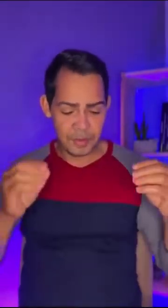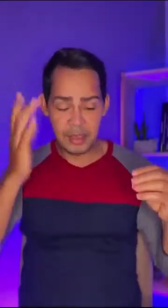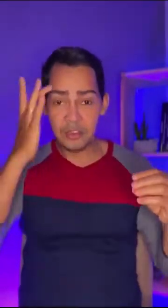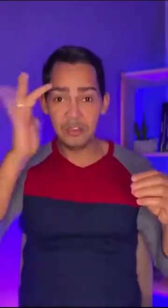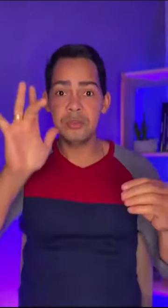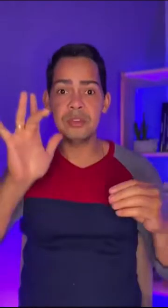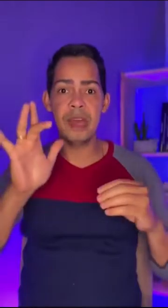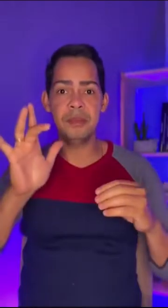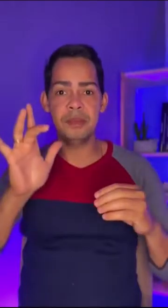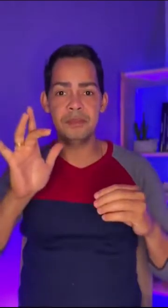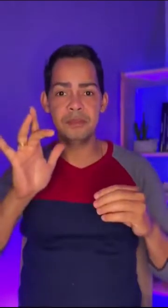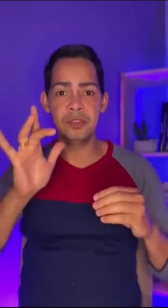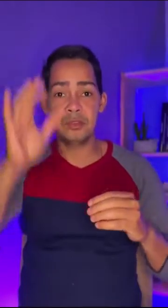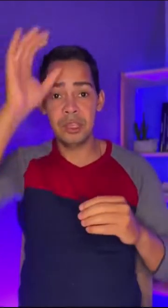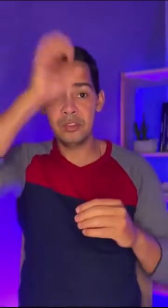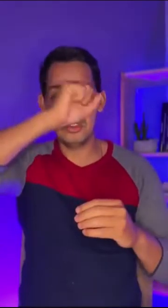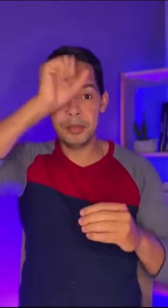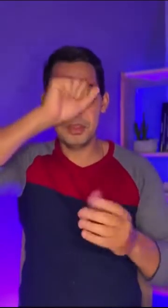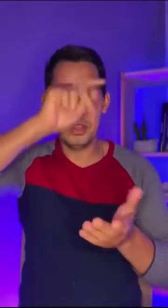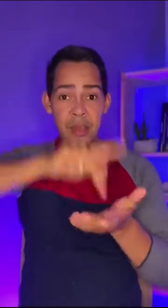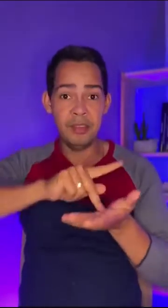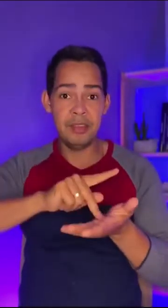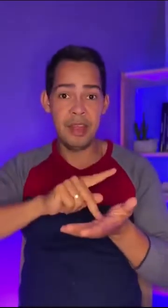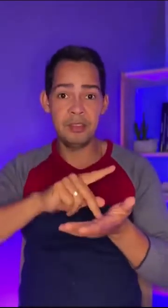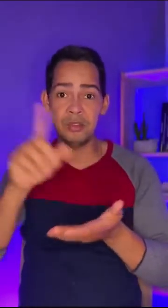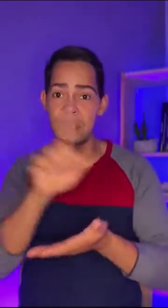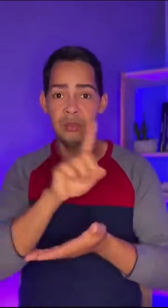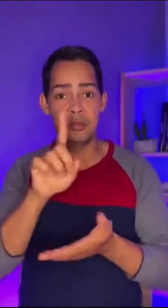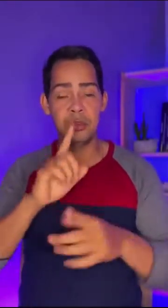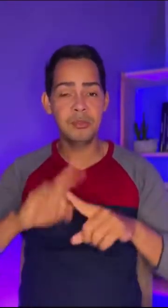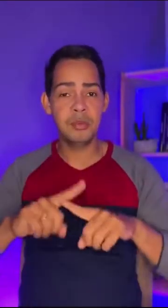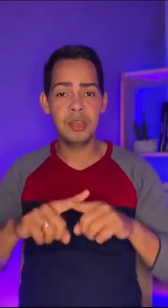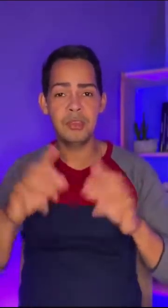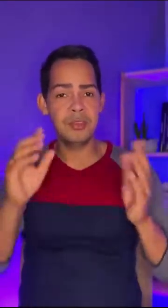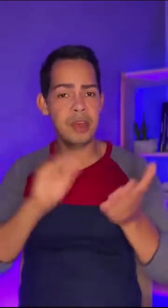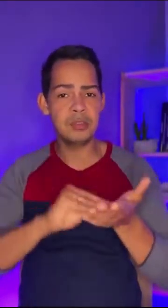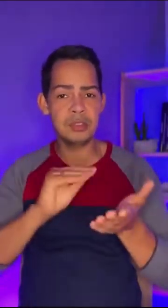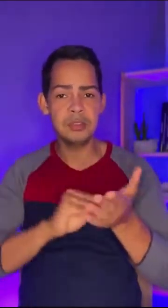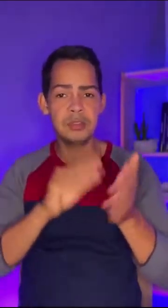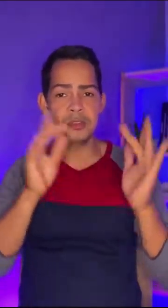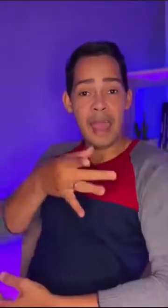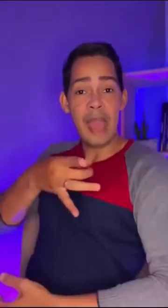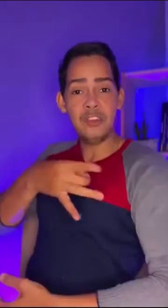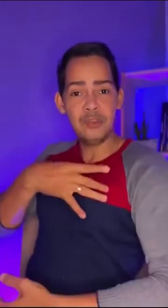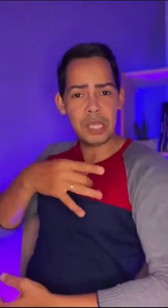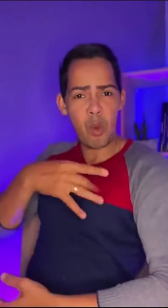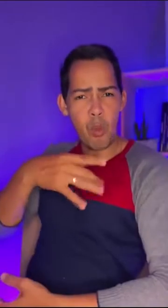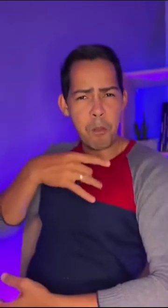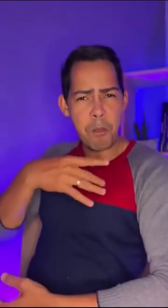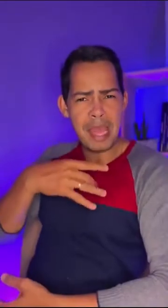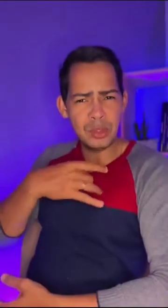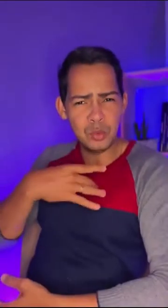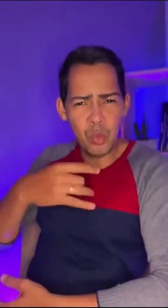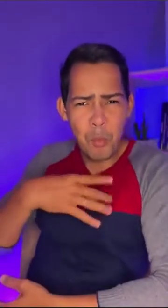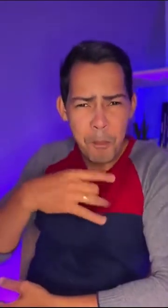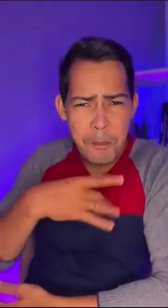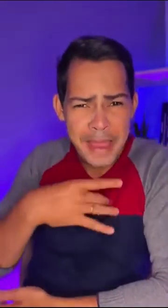e a gente não sabe se o que a gente aprendeu é verdade ou não. Por quê? Falta. A gente fica com medo, um